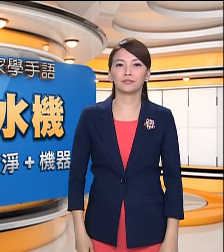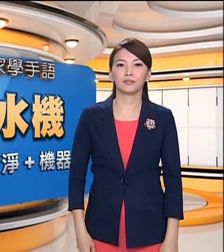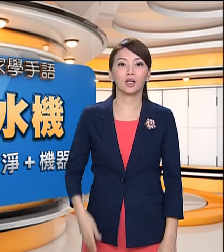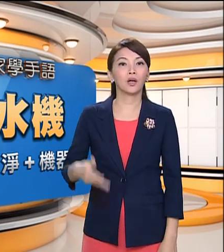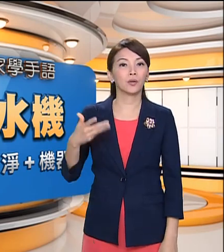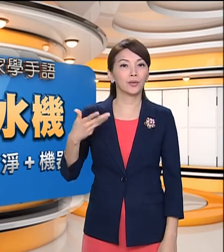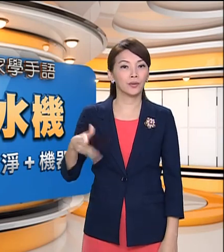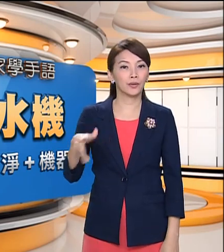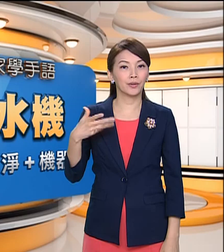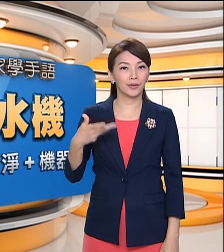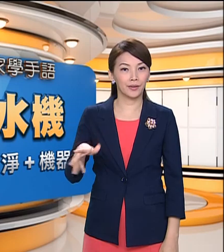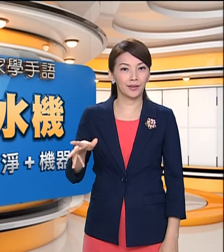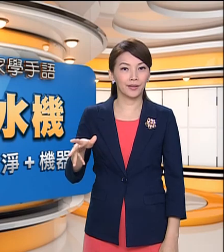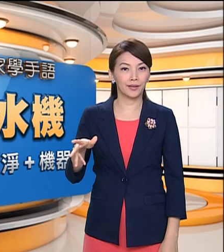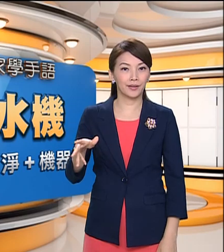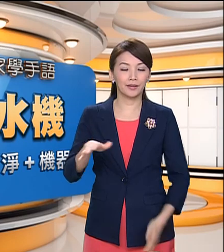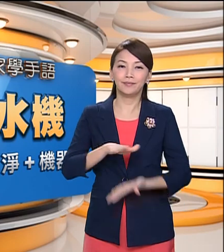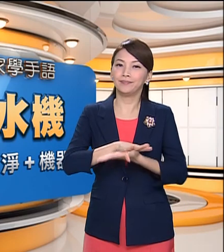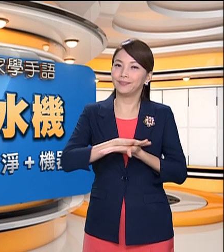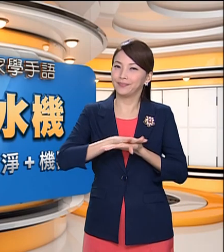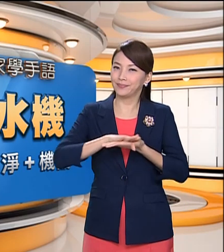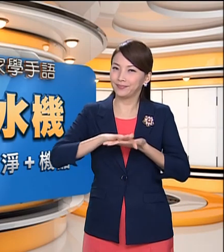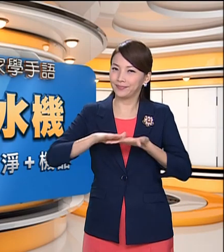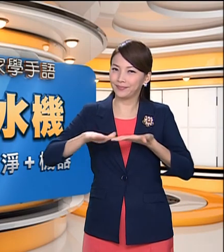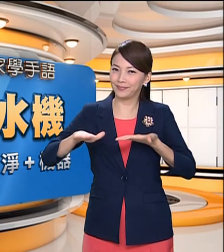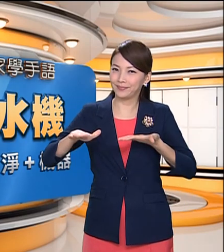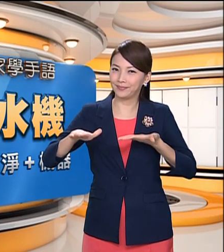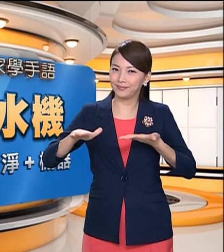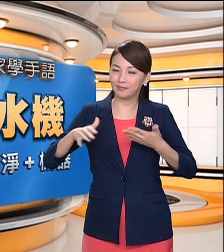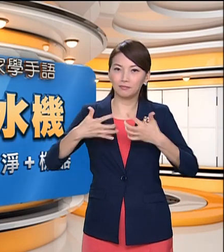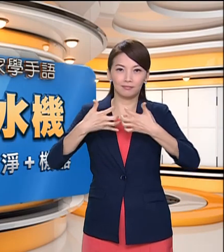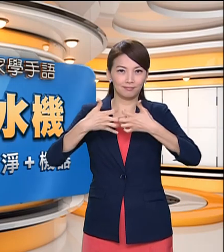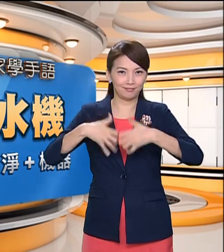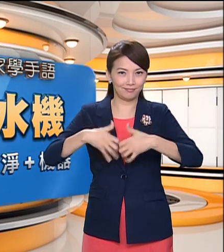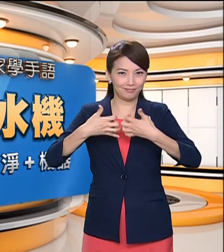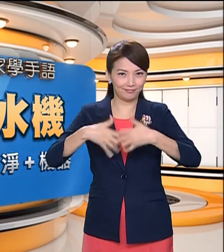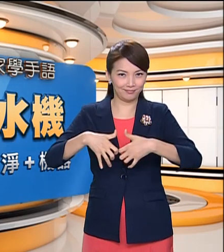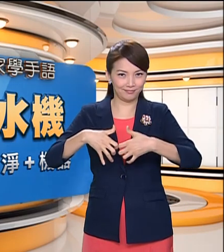上笔出水，干净加上机器，